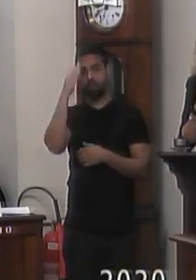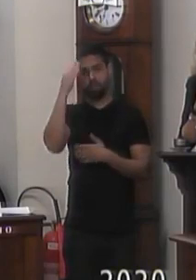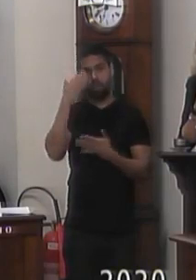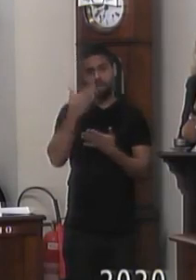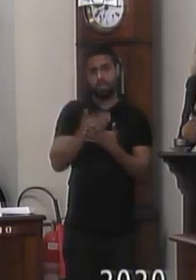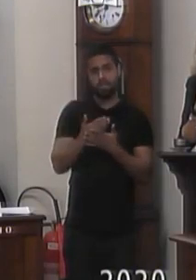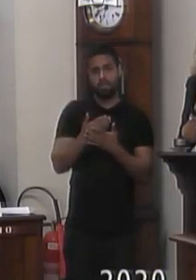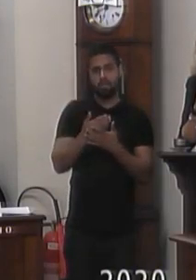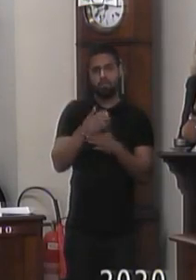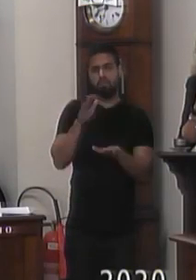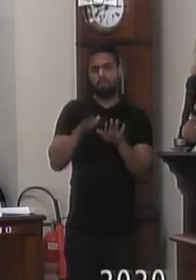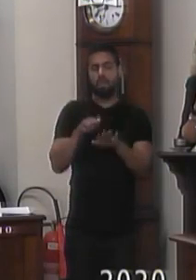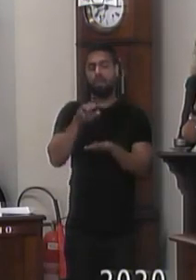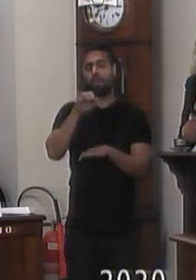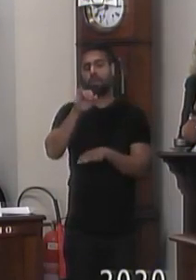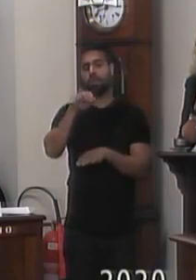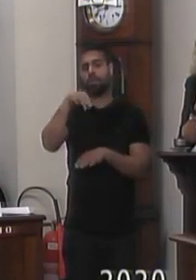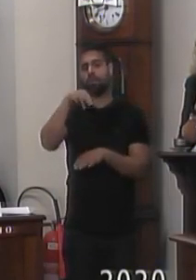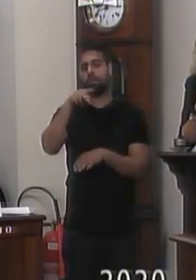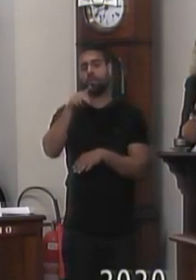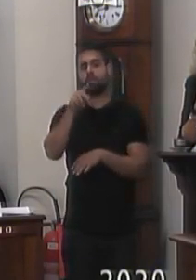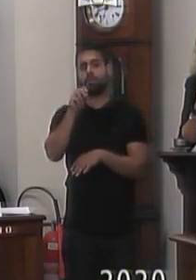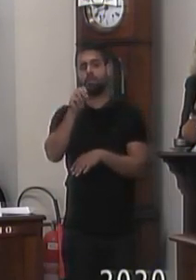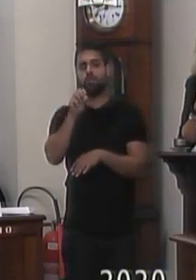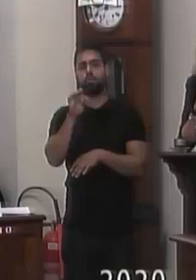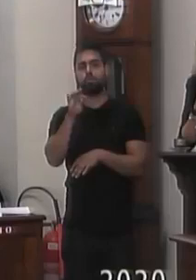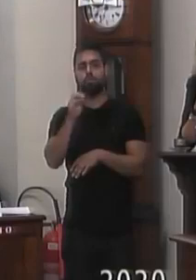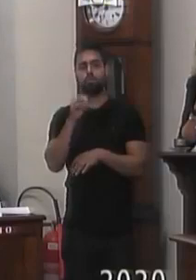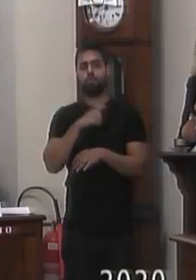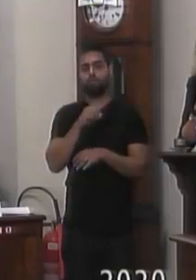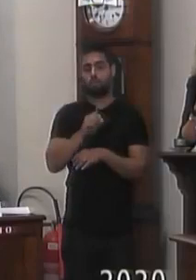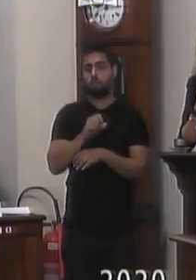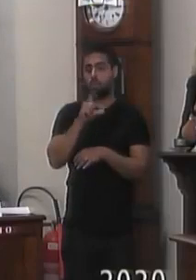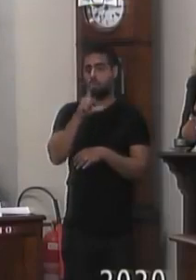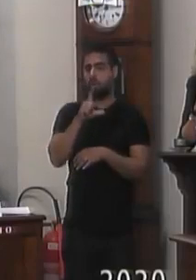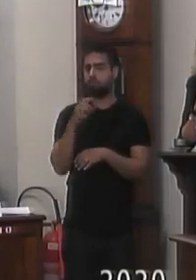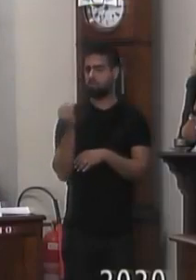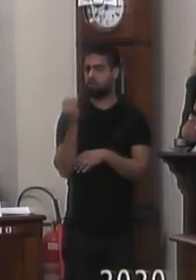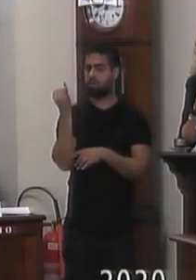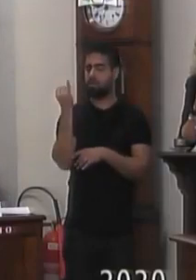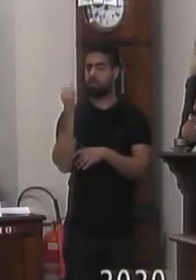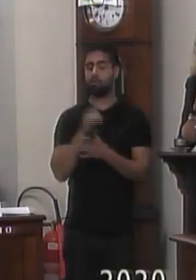alguns impostos, a gente vai ter um aumento percentual aí bem considerável